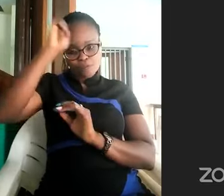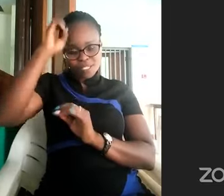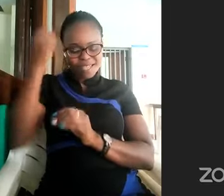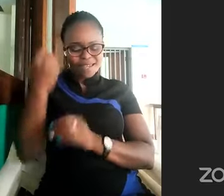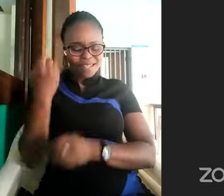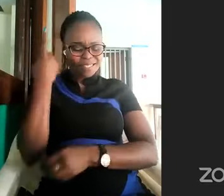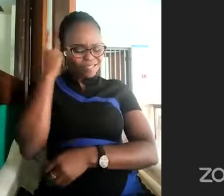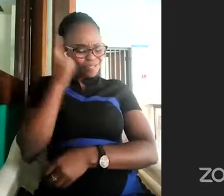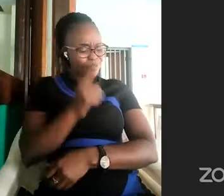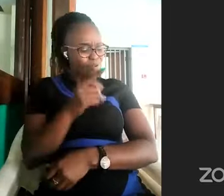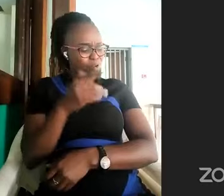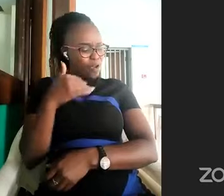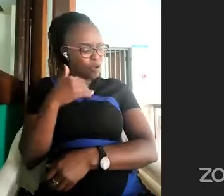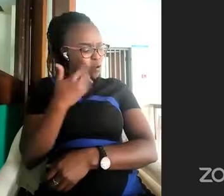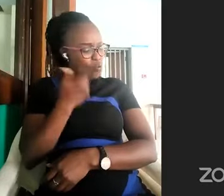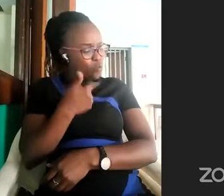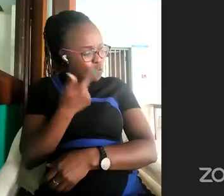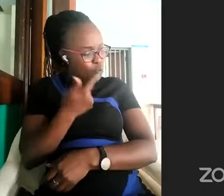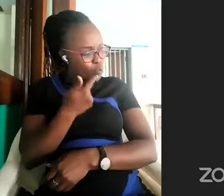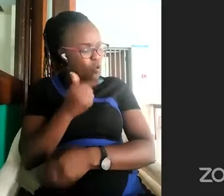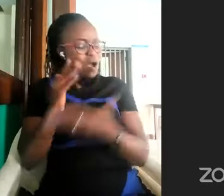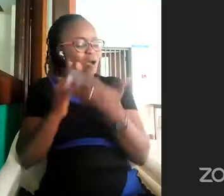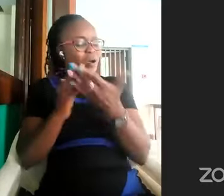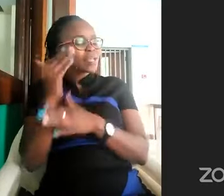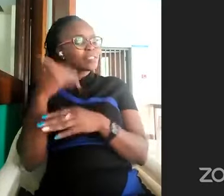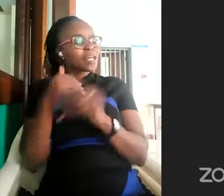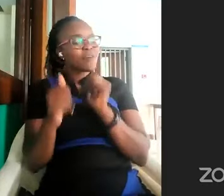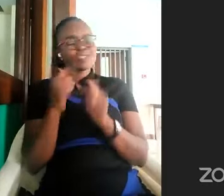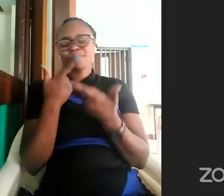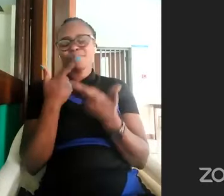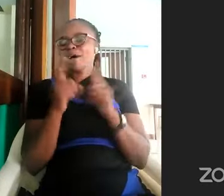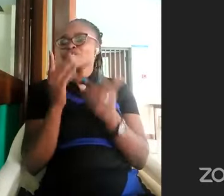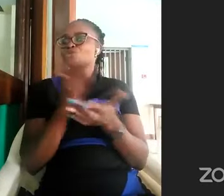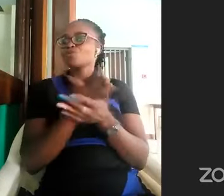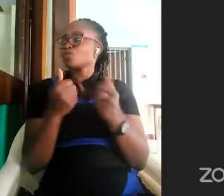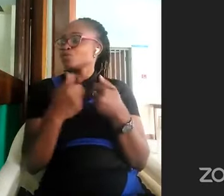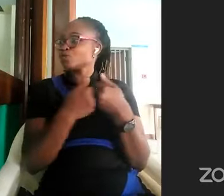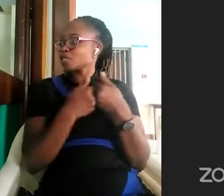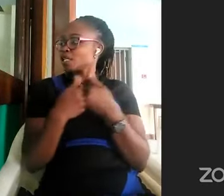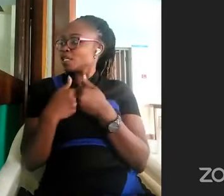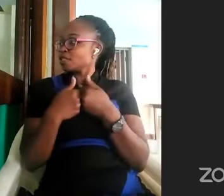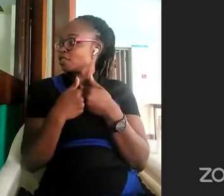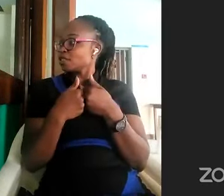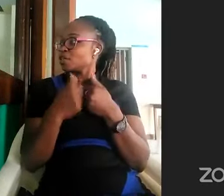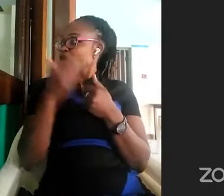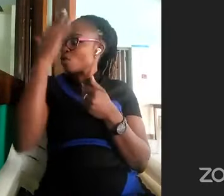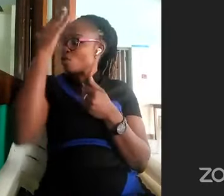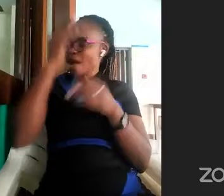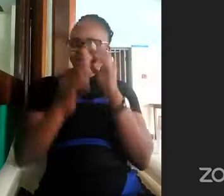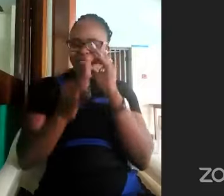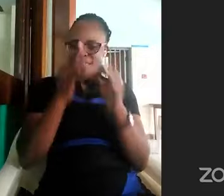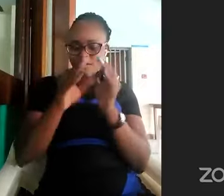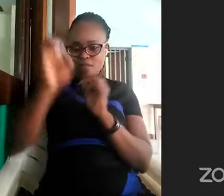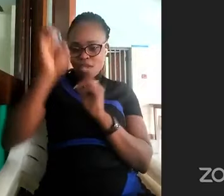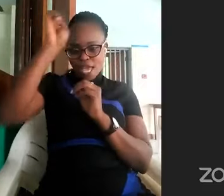aweze kusipigania baadaye. Lakini imekuwa ngumu kwa sababu as long as you are not educated, hakuna mahali utaenda. Ukijaribu